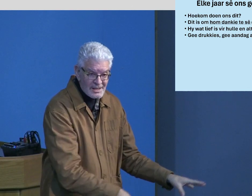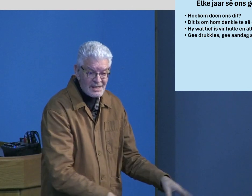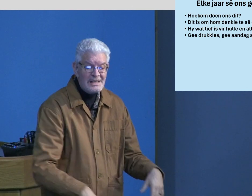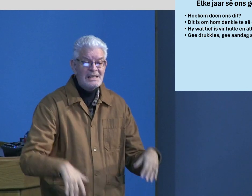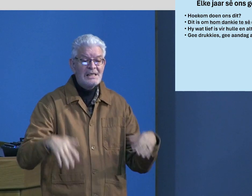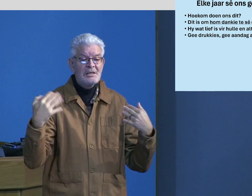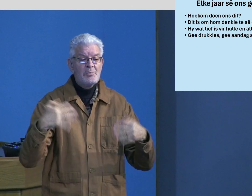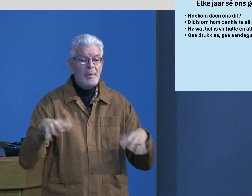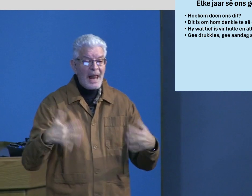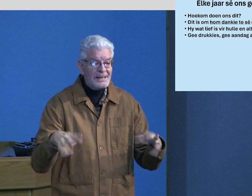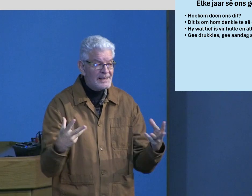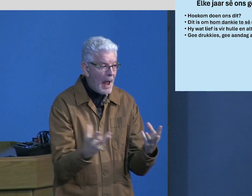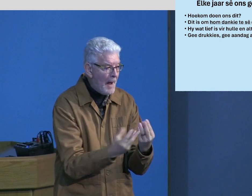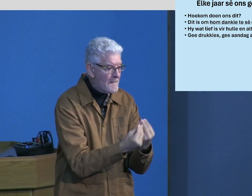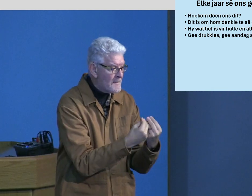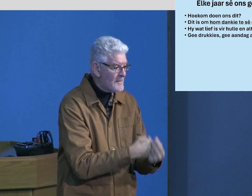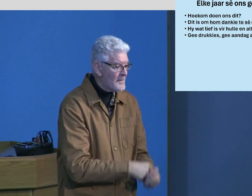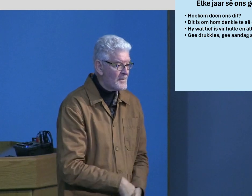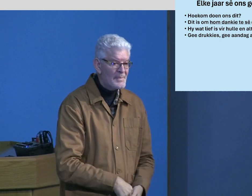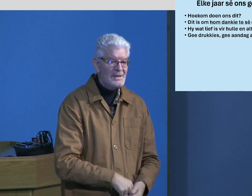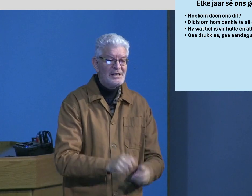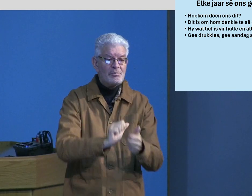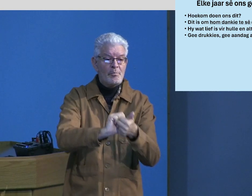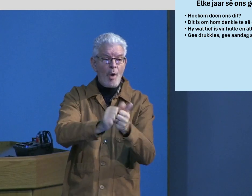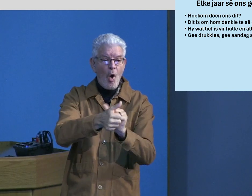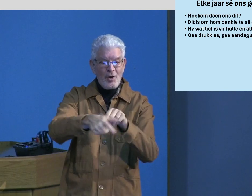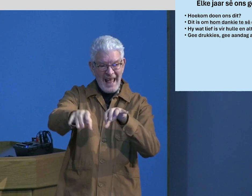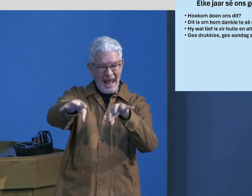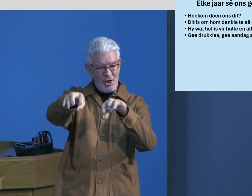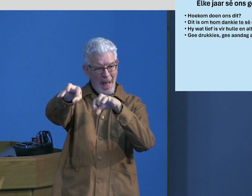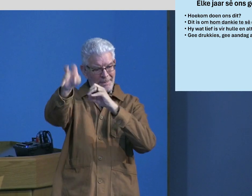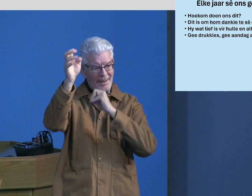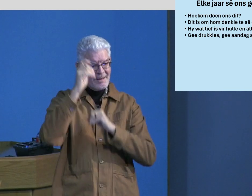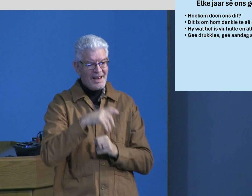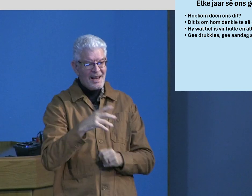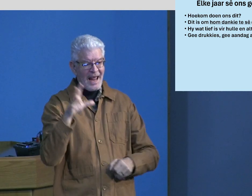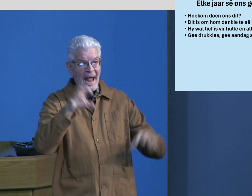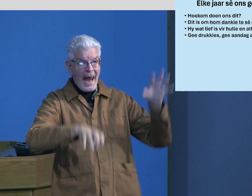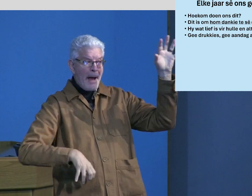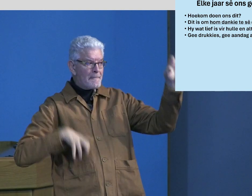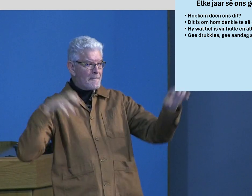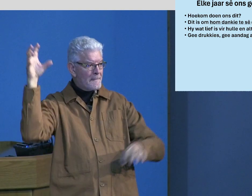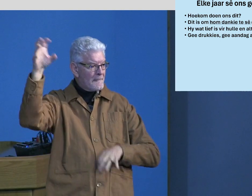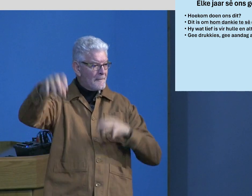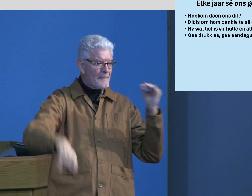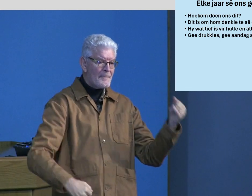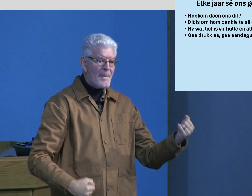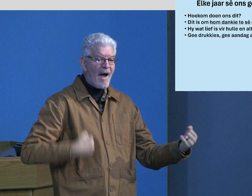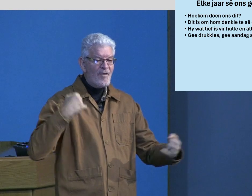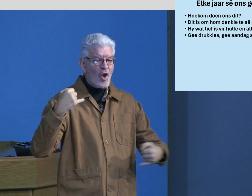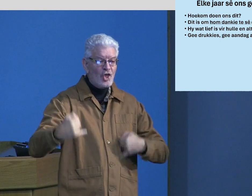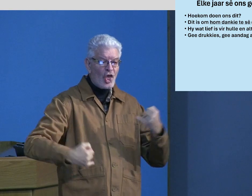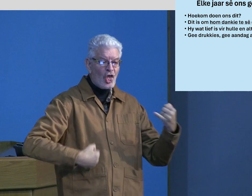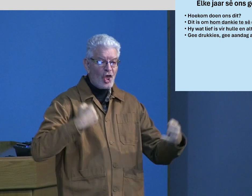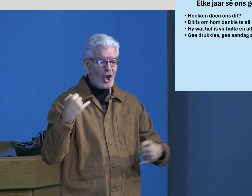dom. Los hierdie goed, speel saam met die kinders, hardloop met sport, klim,